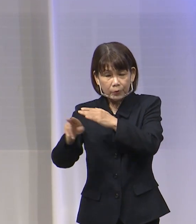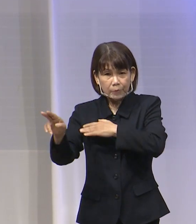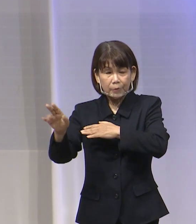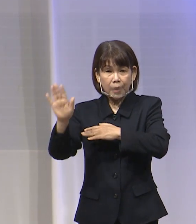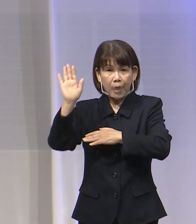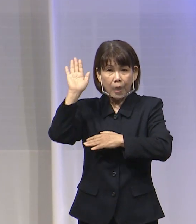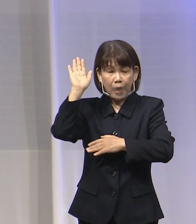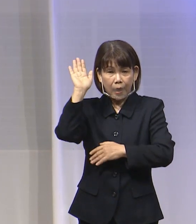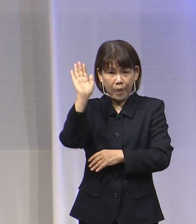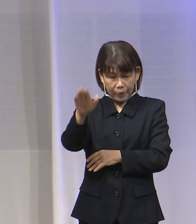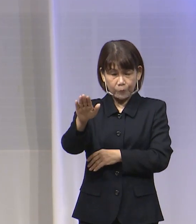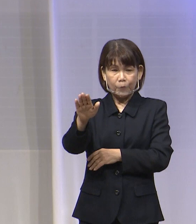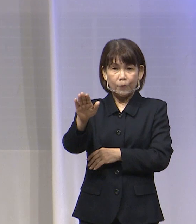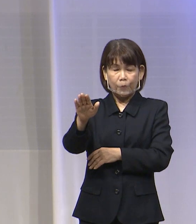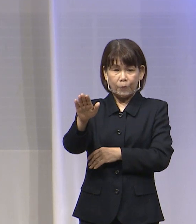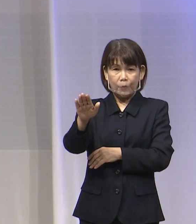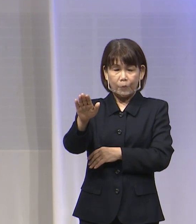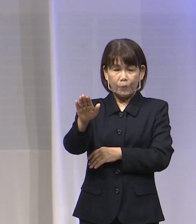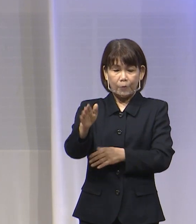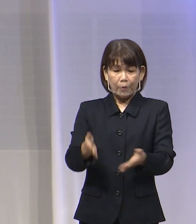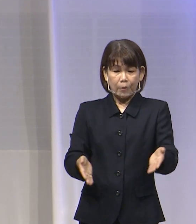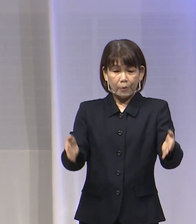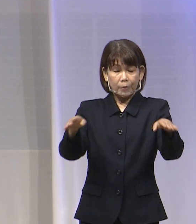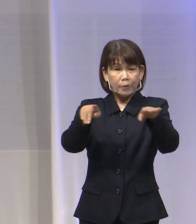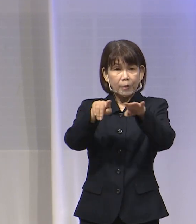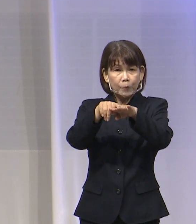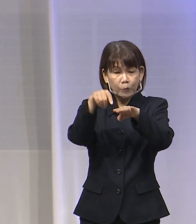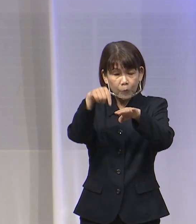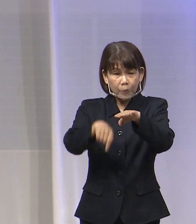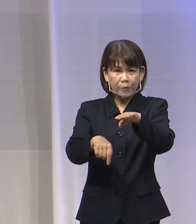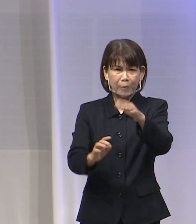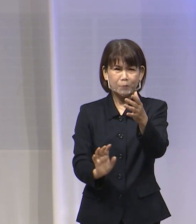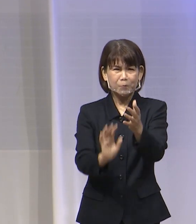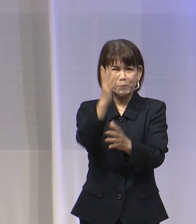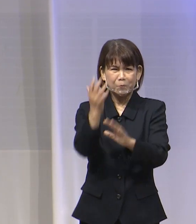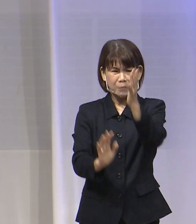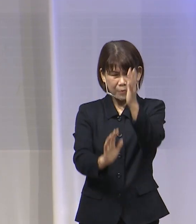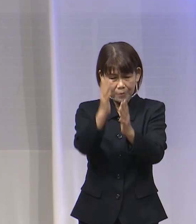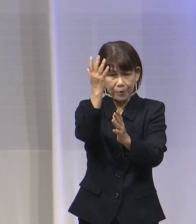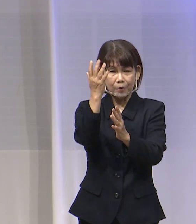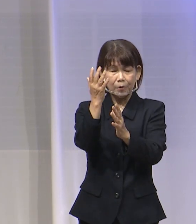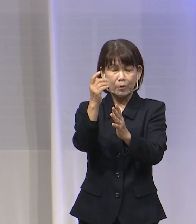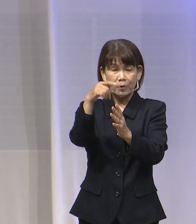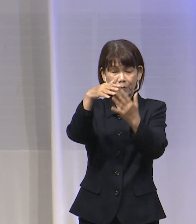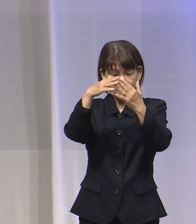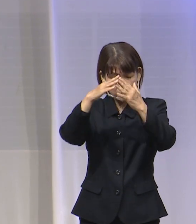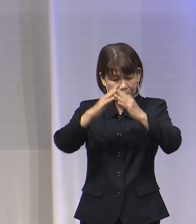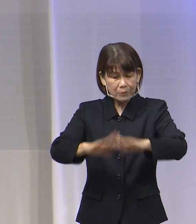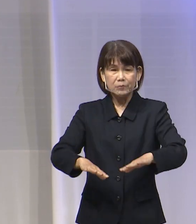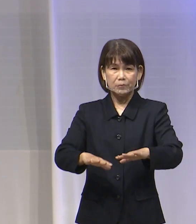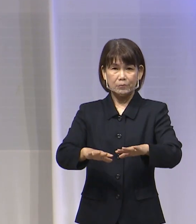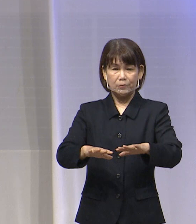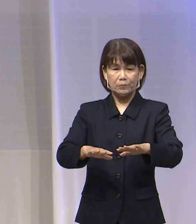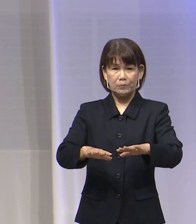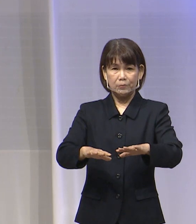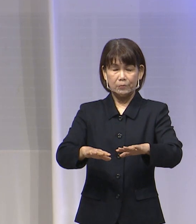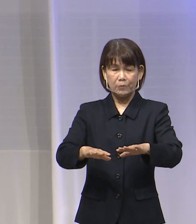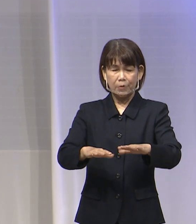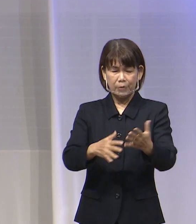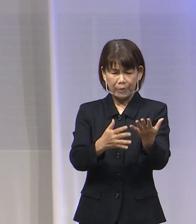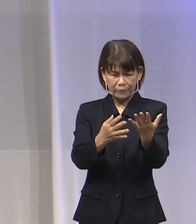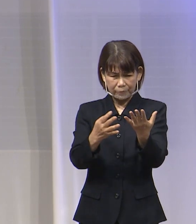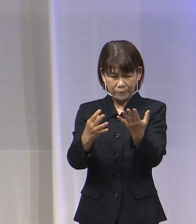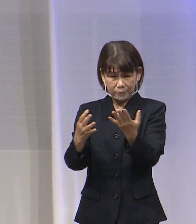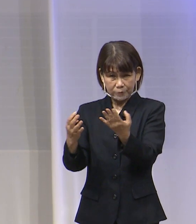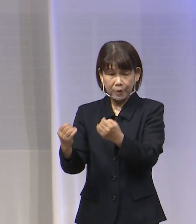その建物からは火の手が上がりそしてすぐにその建物は壊れてしまいました沢山の